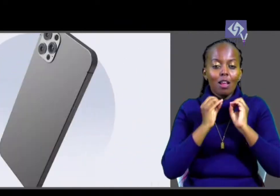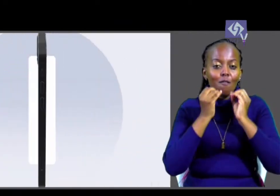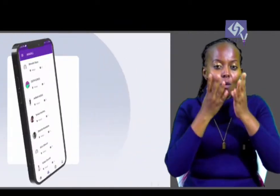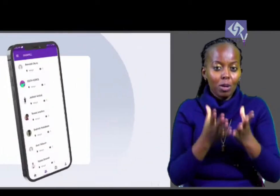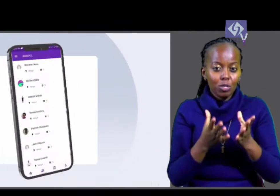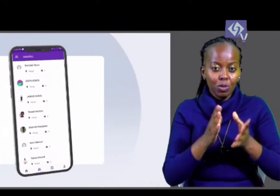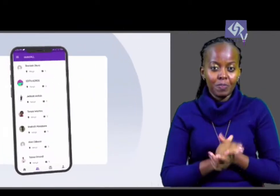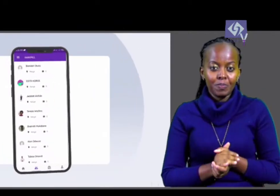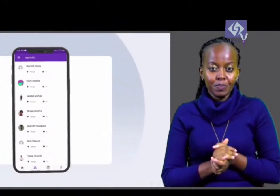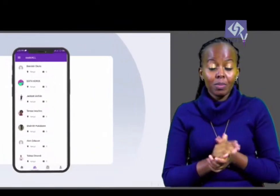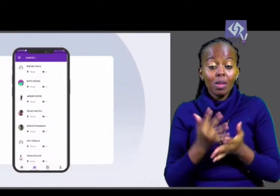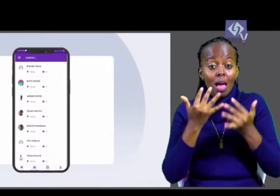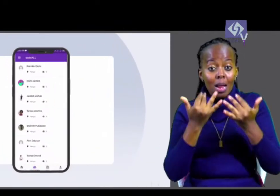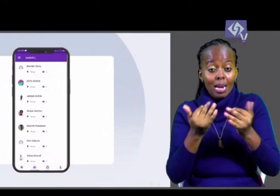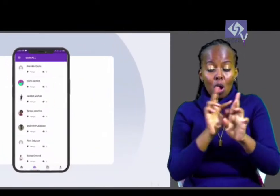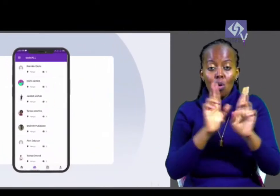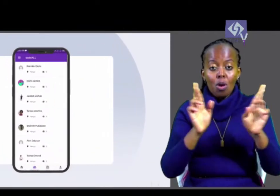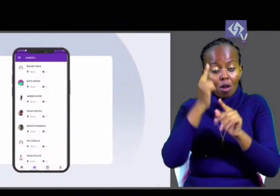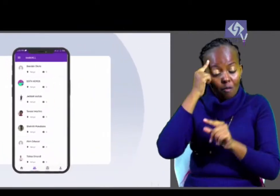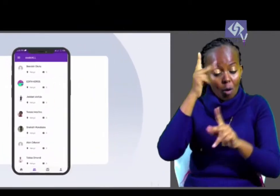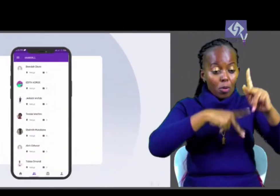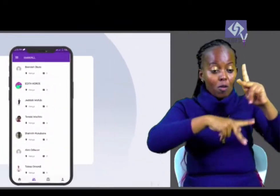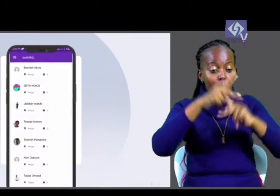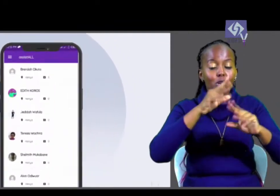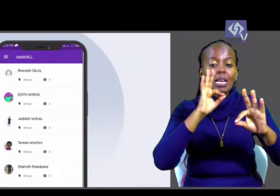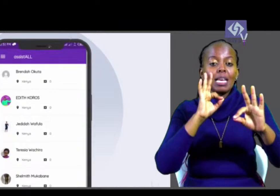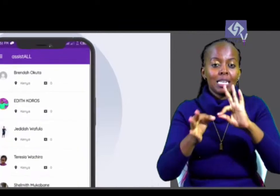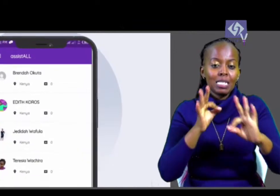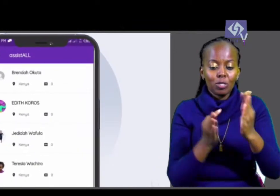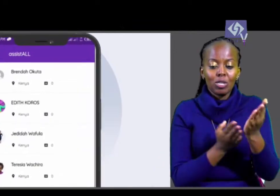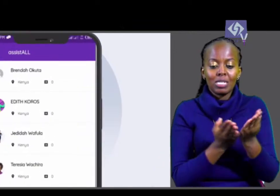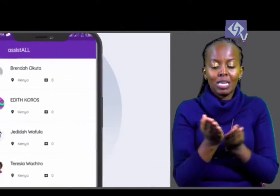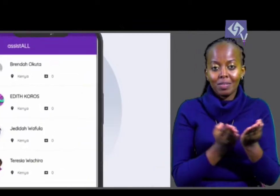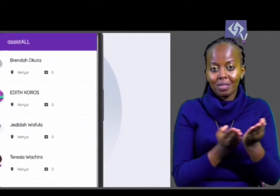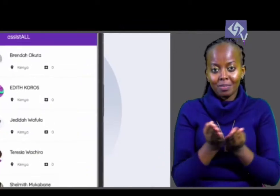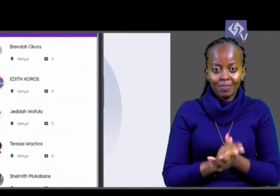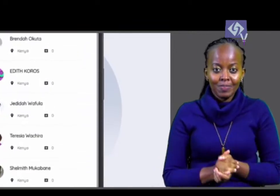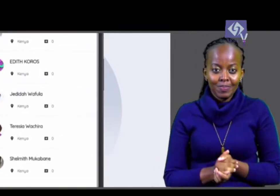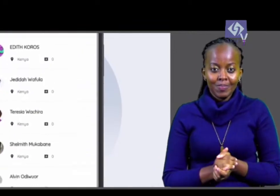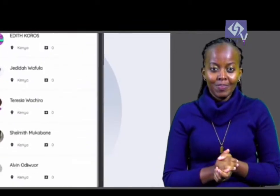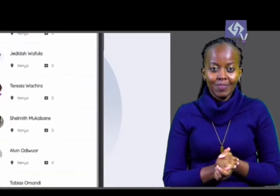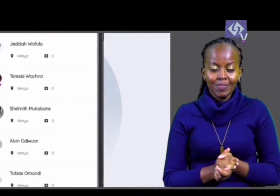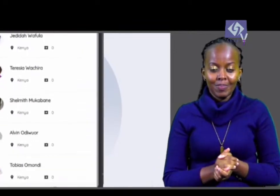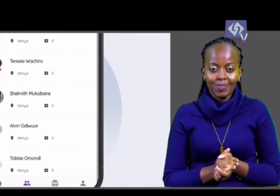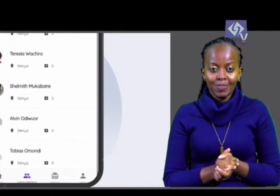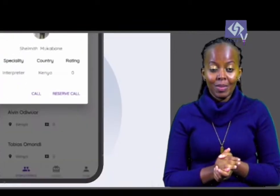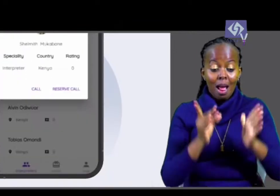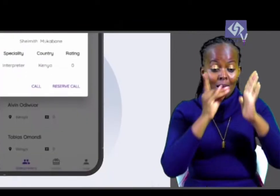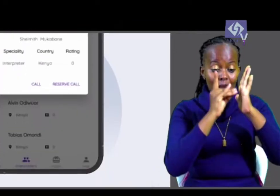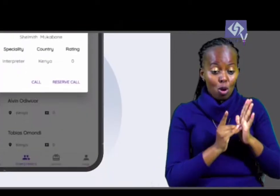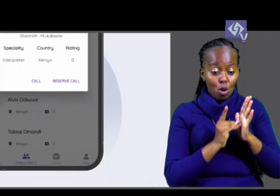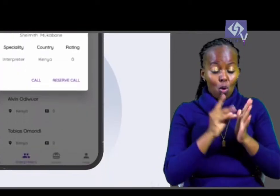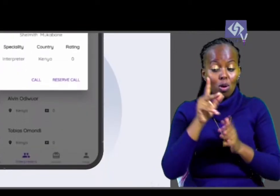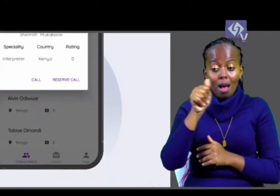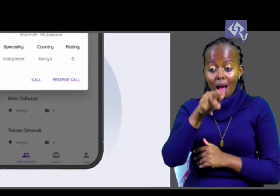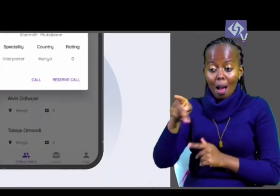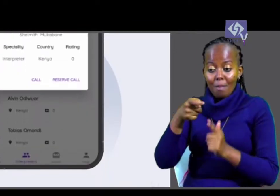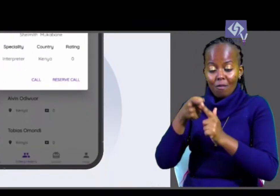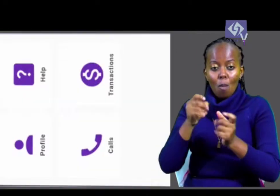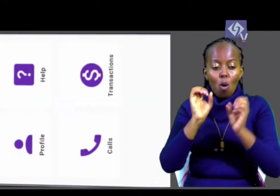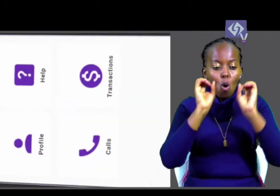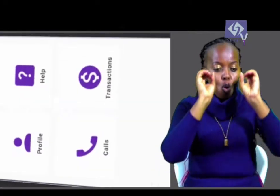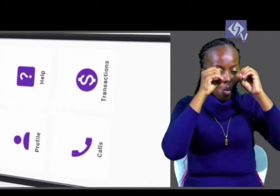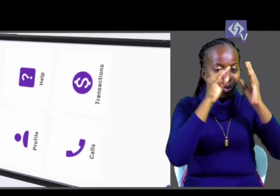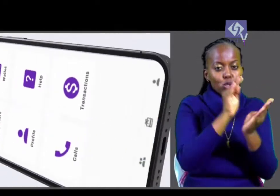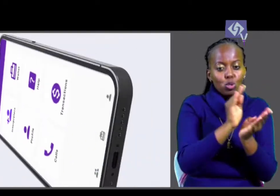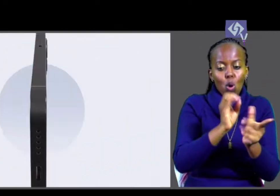Visa debit card details. You are now ready for professional interpretation services. Download the